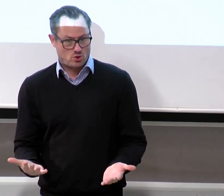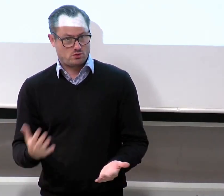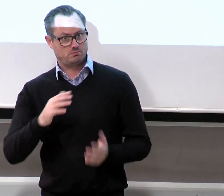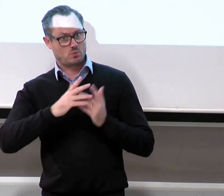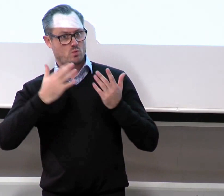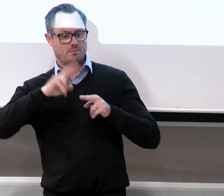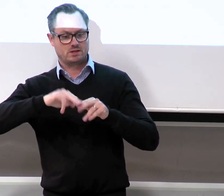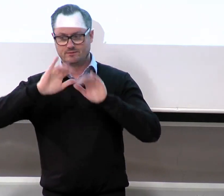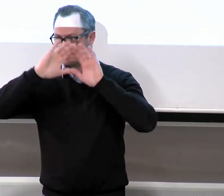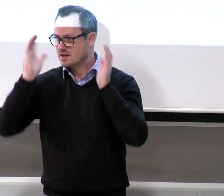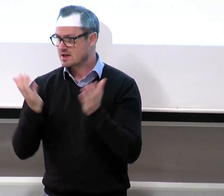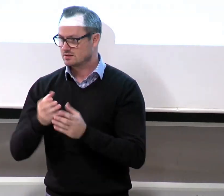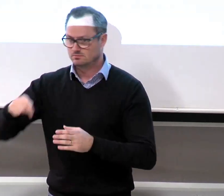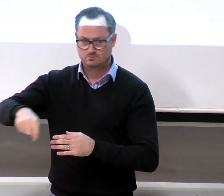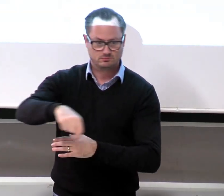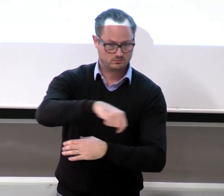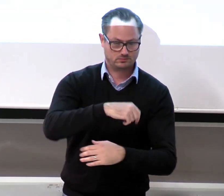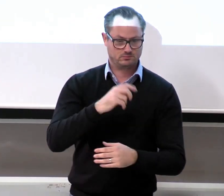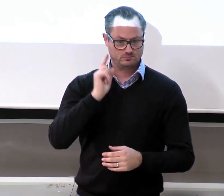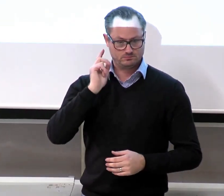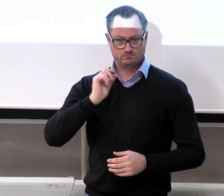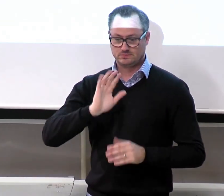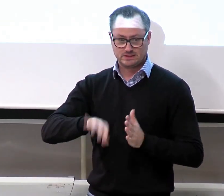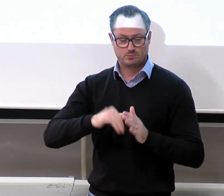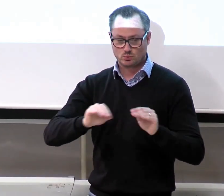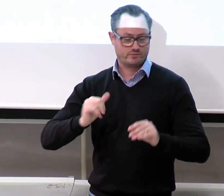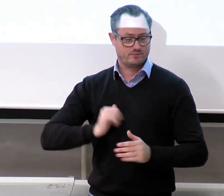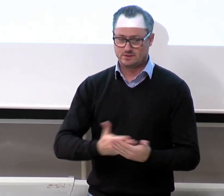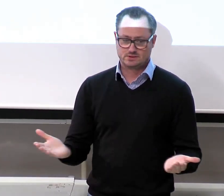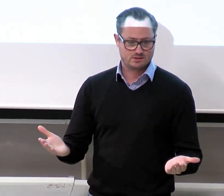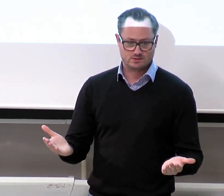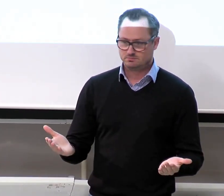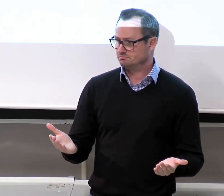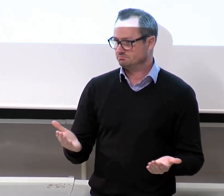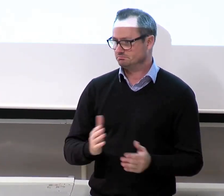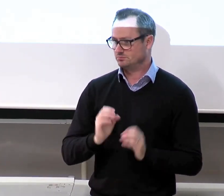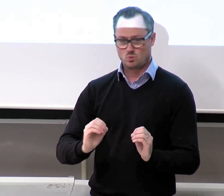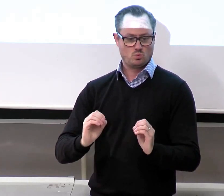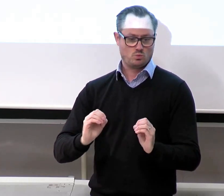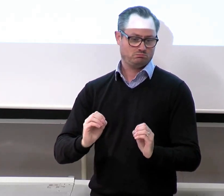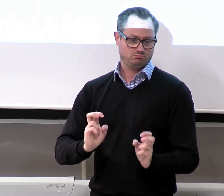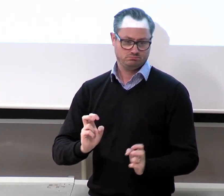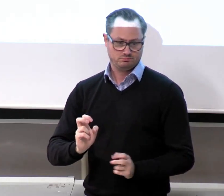Och fortfarande idag på många ställen i världen så får man inte använda teckenspråk i undervisningen.